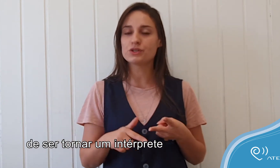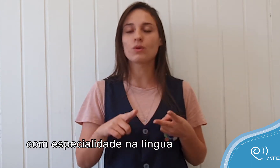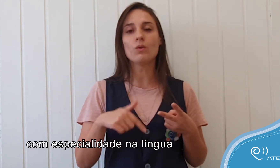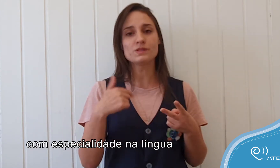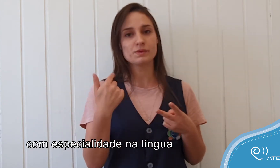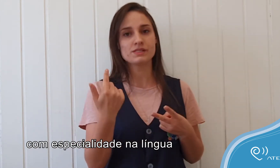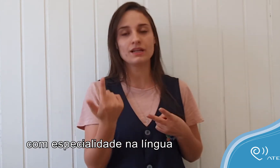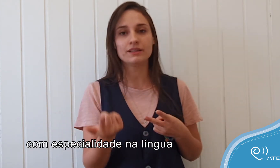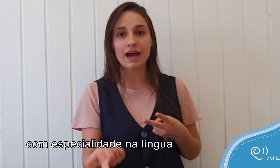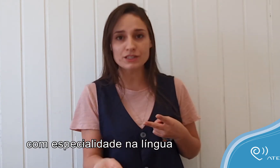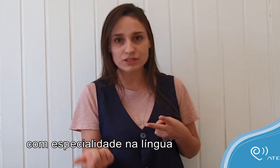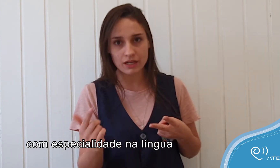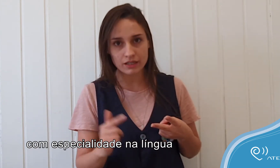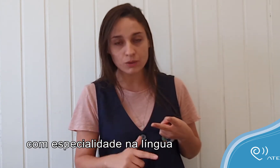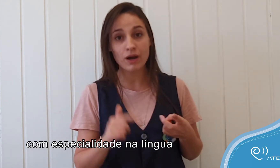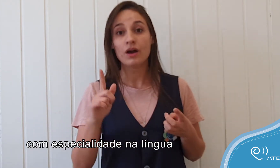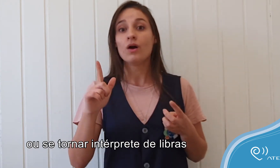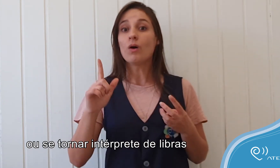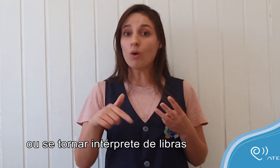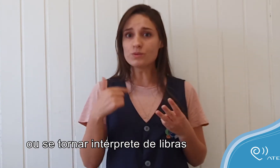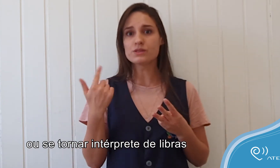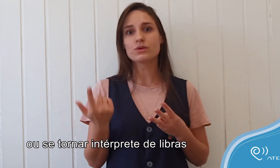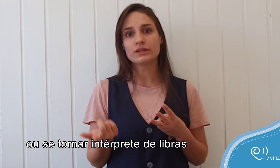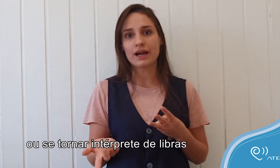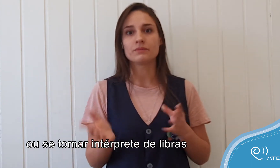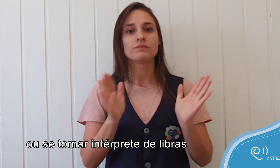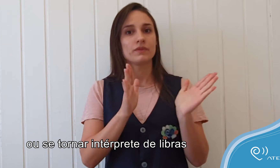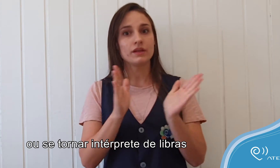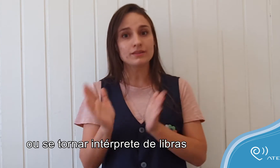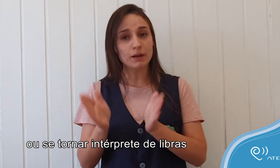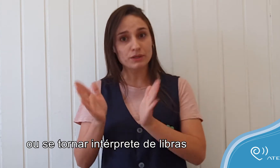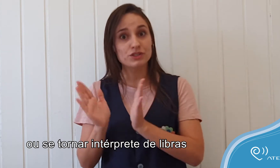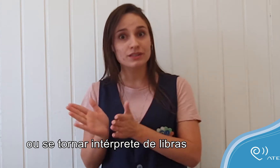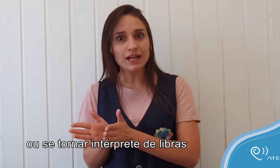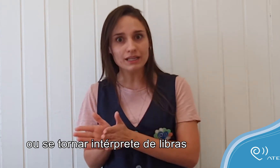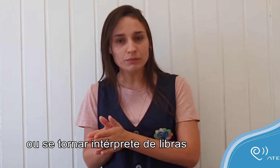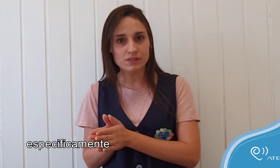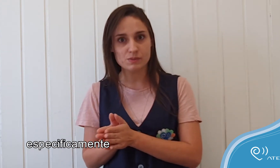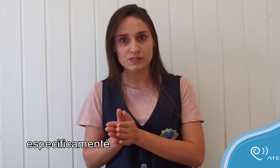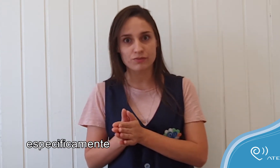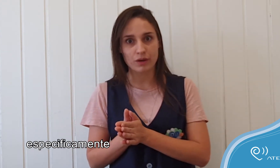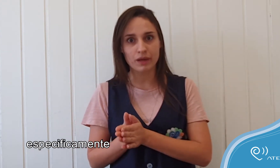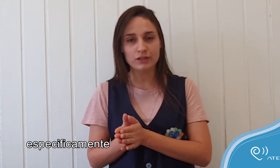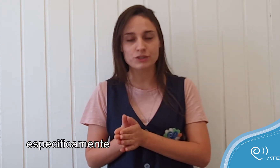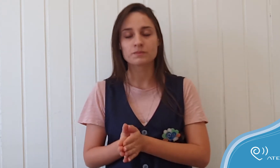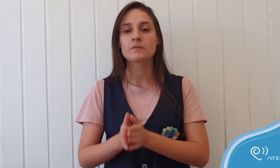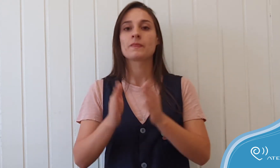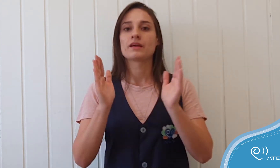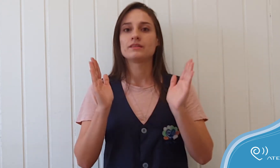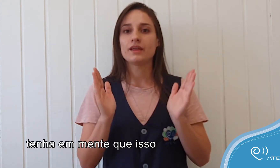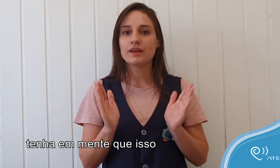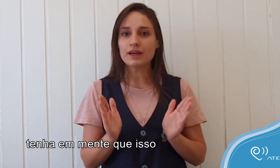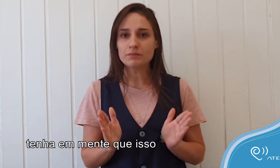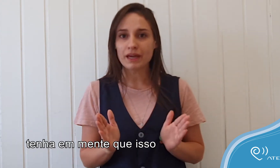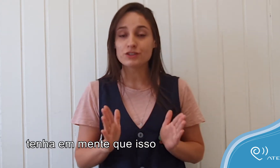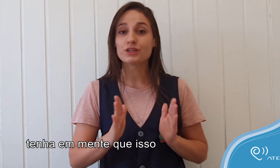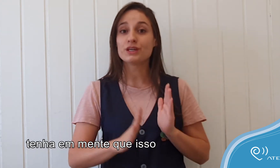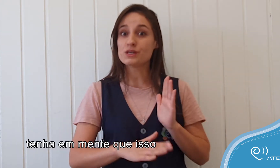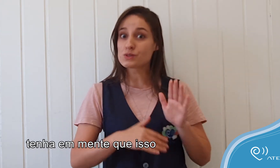com especialidade na língua, ou se tornar intérprete de Libras especificamente, tenha em mente que isso é